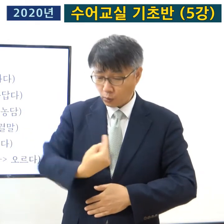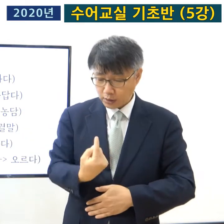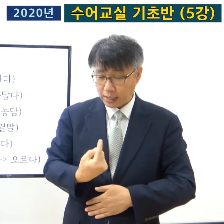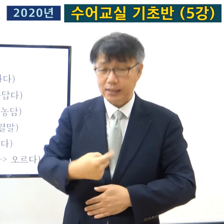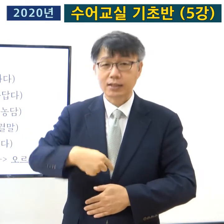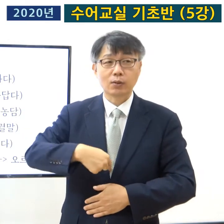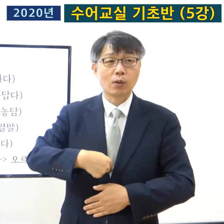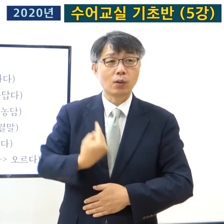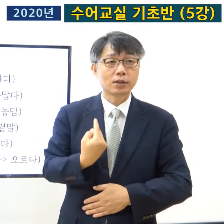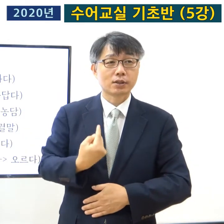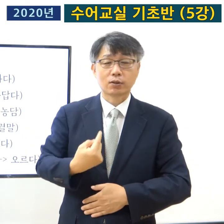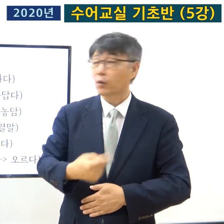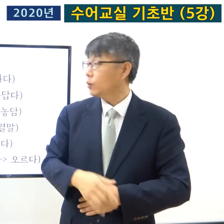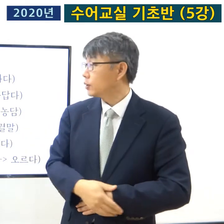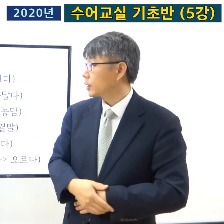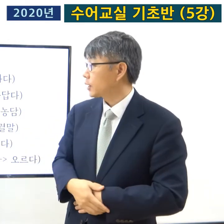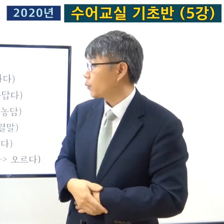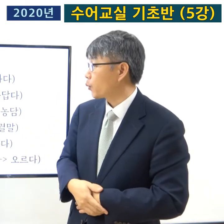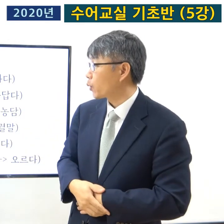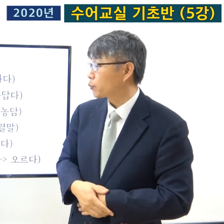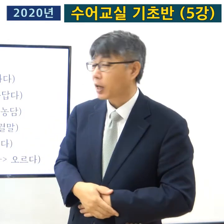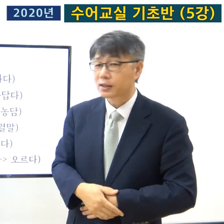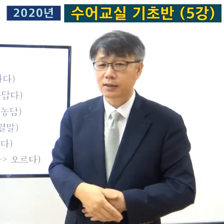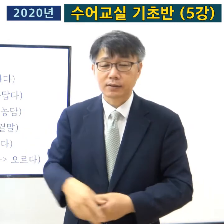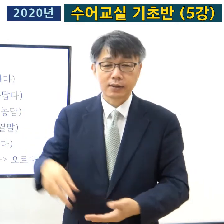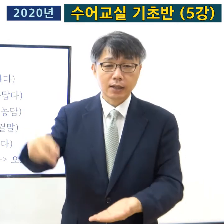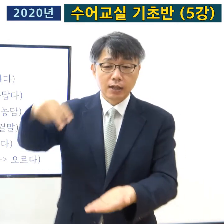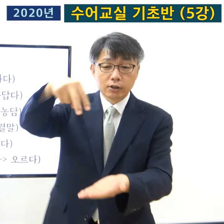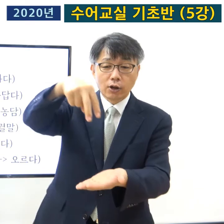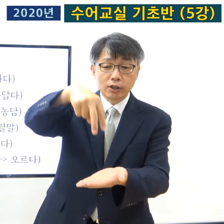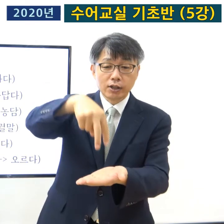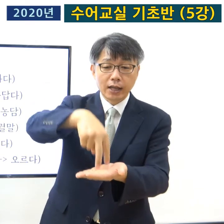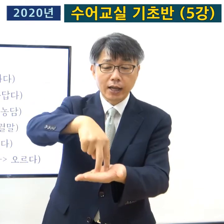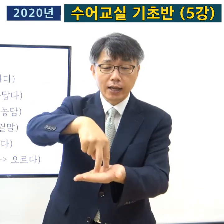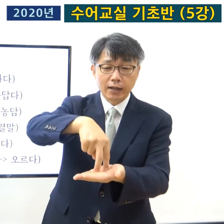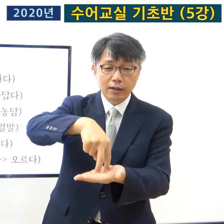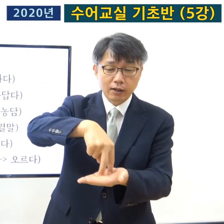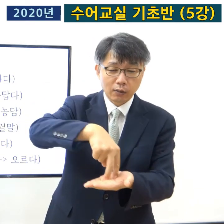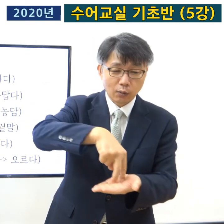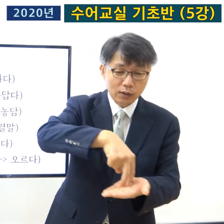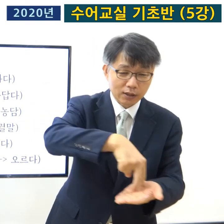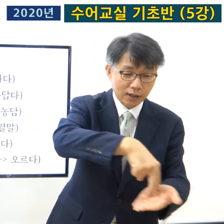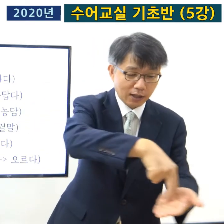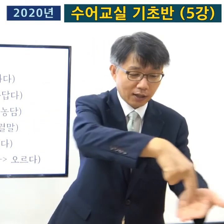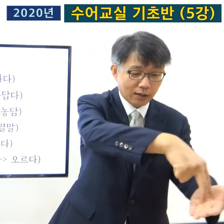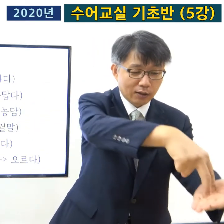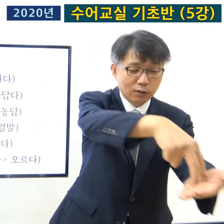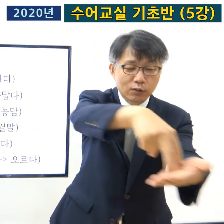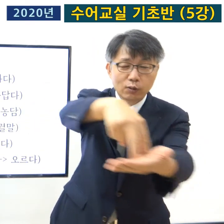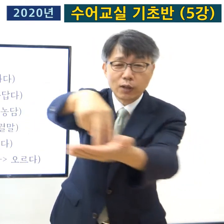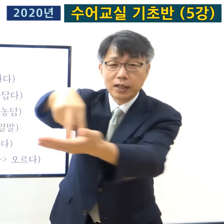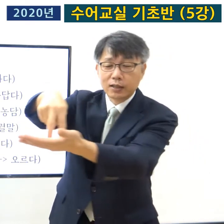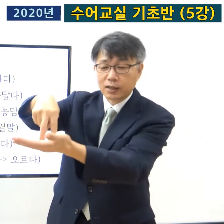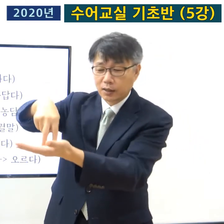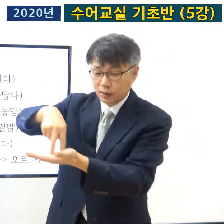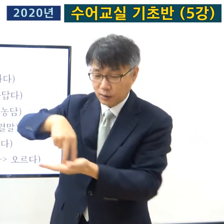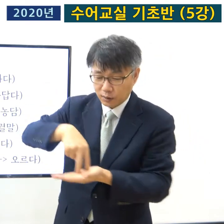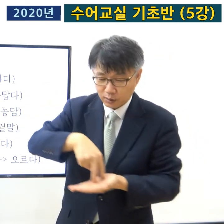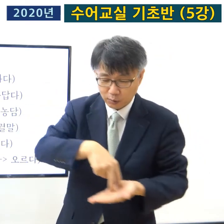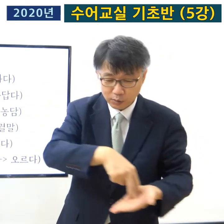혼자, 스스로. 그 다음에 외롭다는 서 있는데, 혼자서 이렇게 이렇게 혼자서